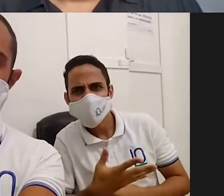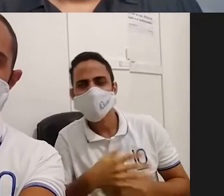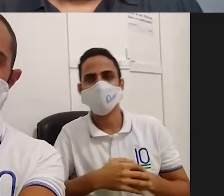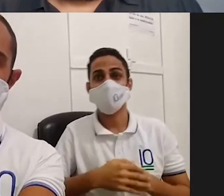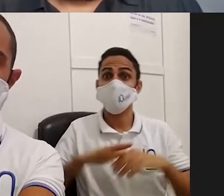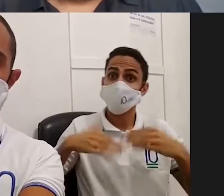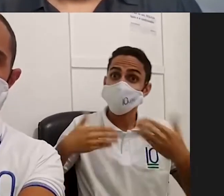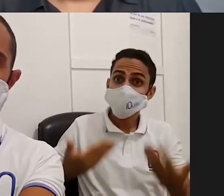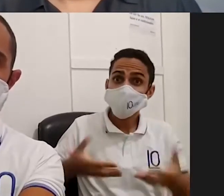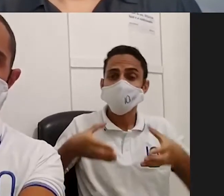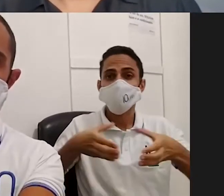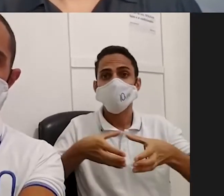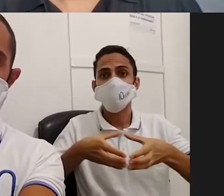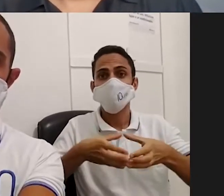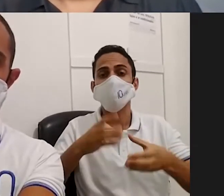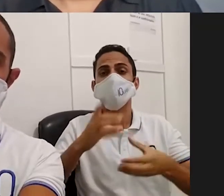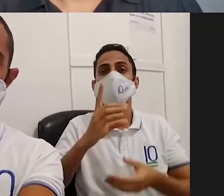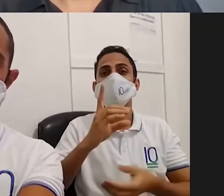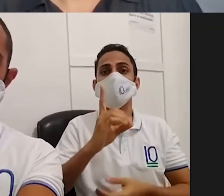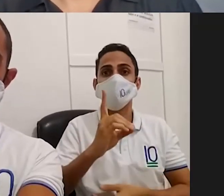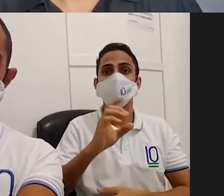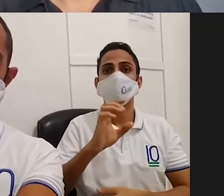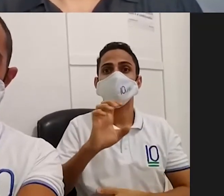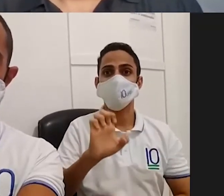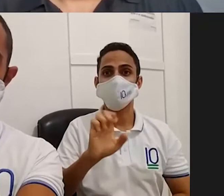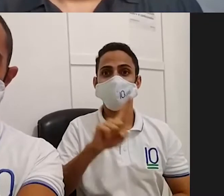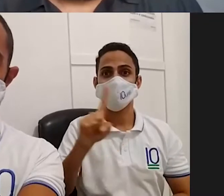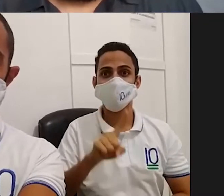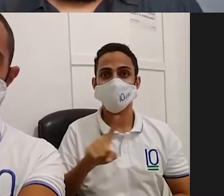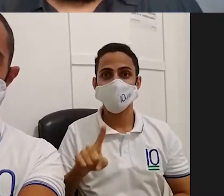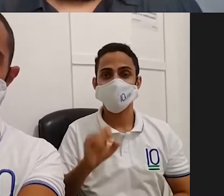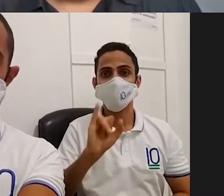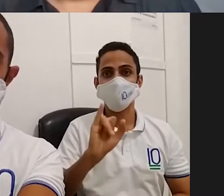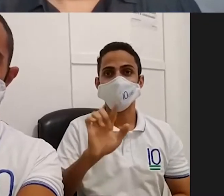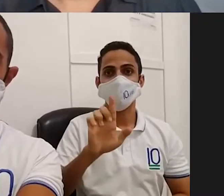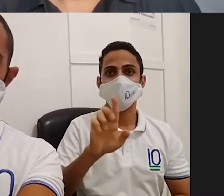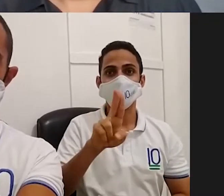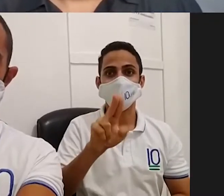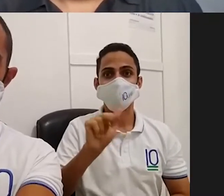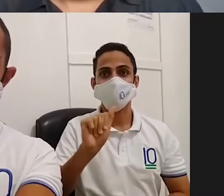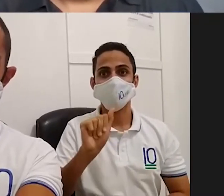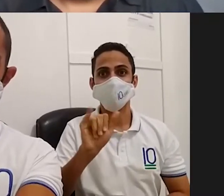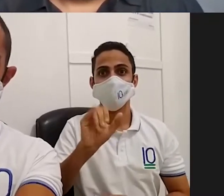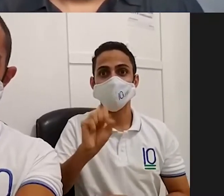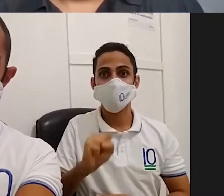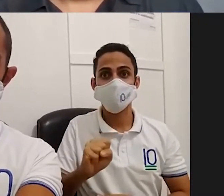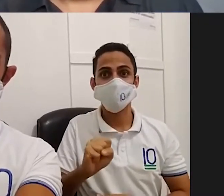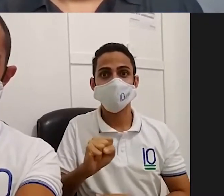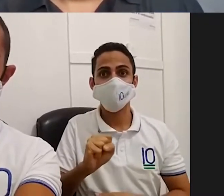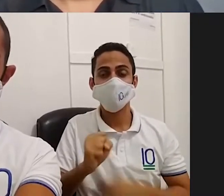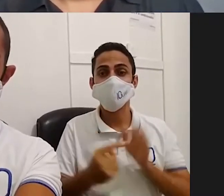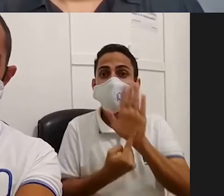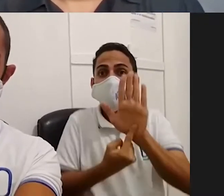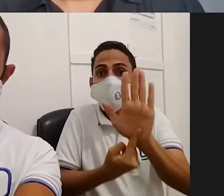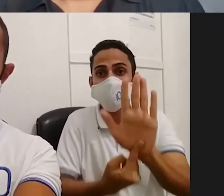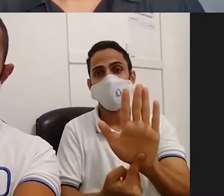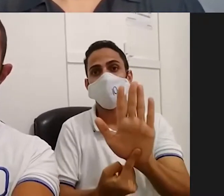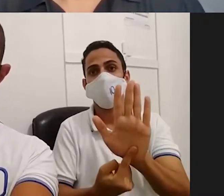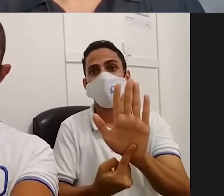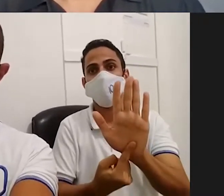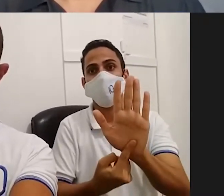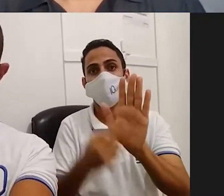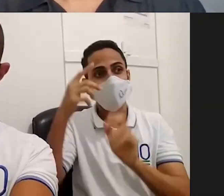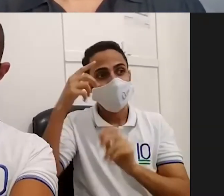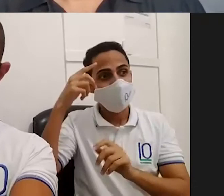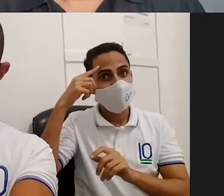da sociedade para quebrar com essa lógica, para chamar as pessoas de bem para dentro dos poderes públicos, especificamente para